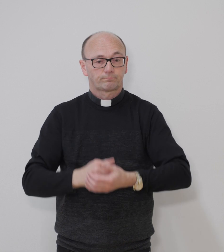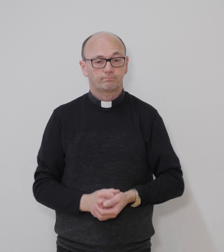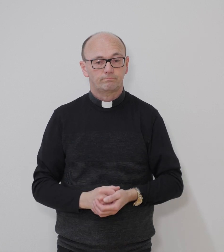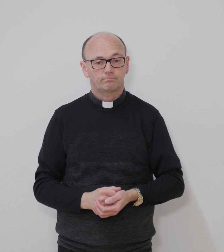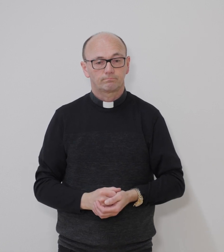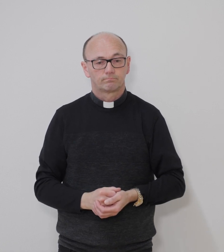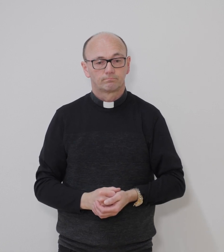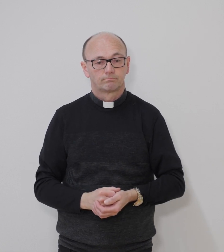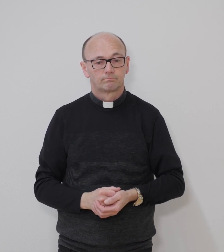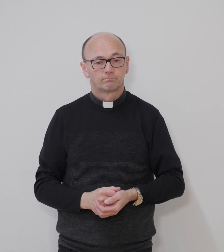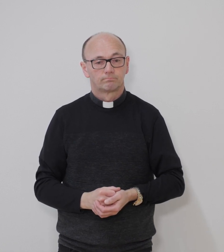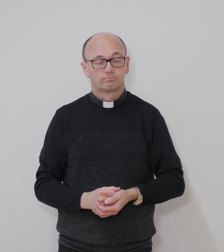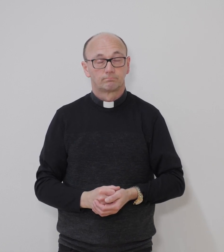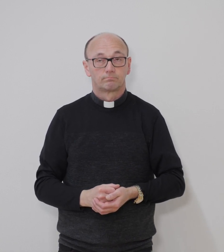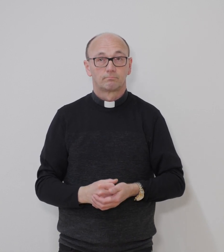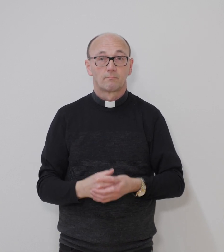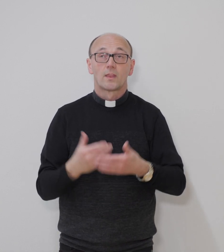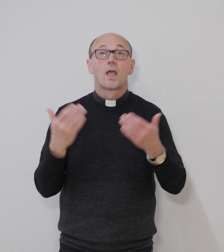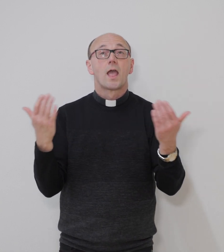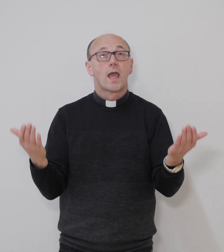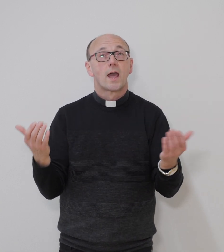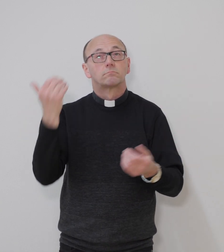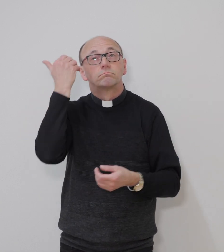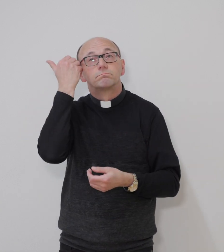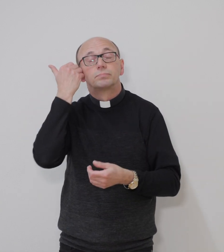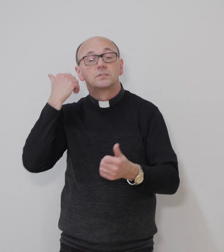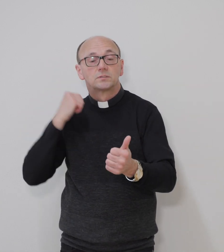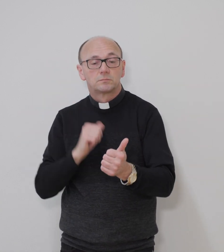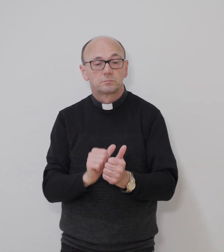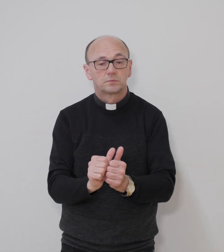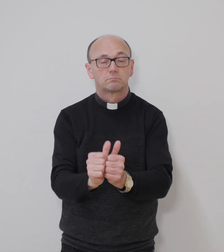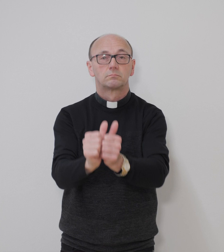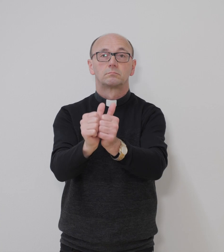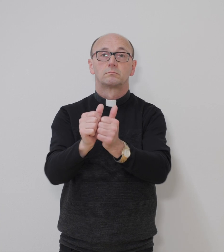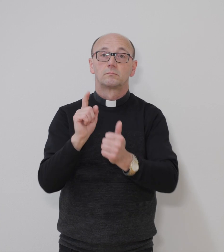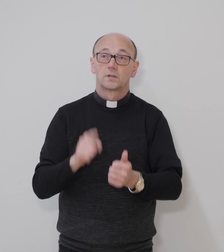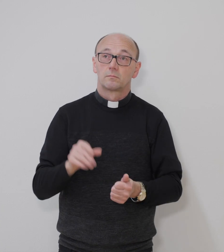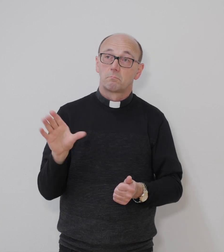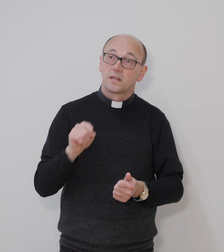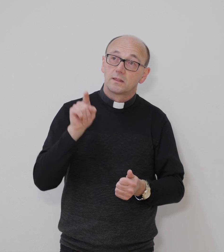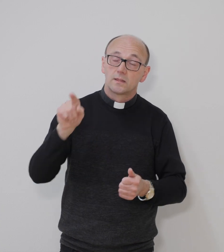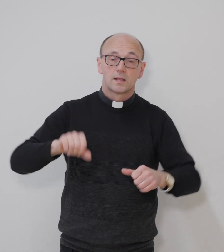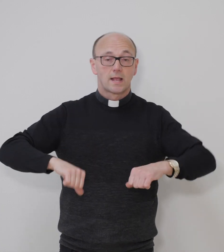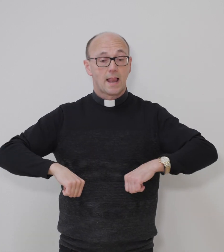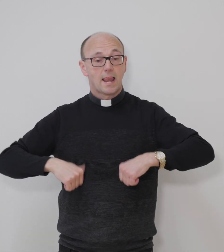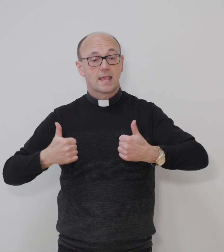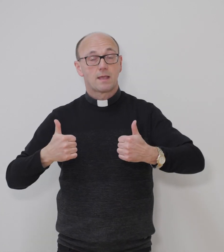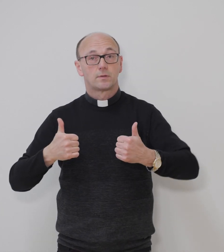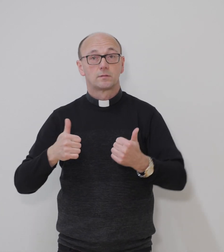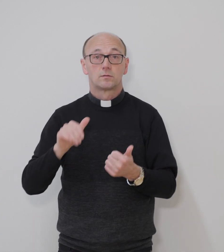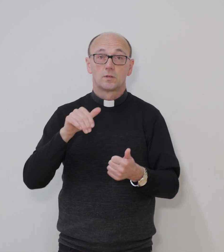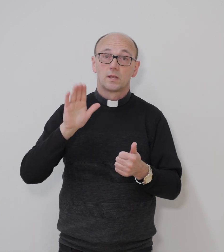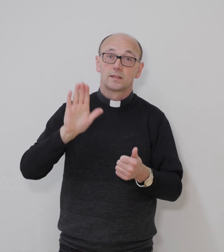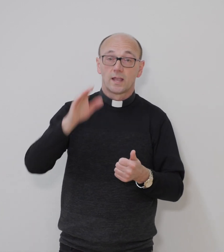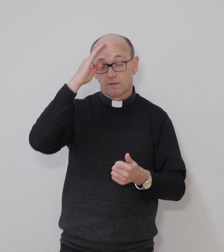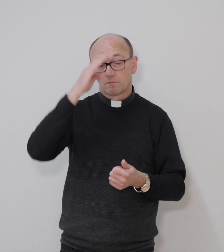Herr Jesus Christus, steh uns bei, dass wir alle Zeit mit dir leben und in das Reich deines Vaters gelangen.